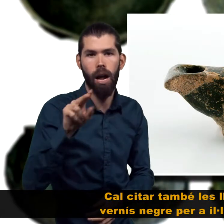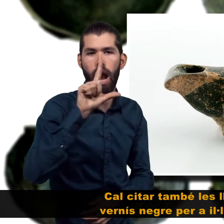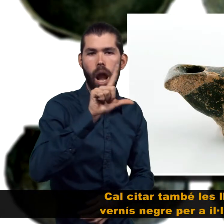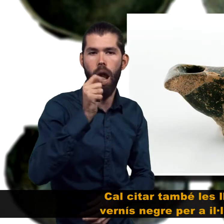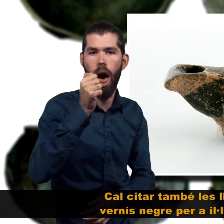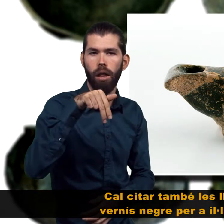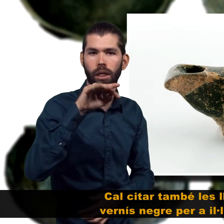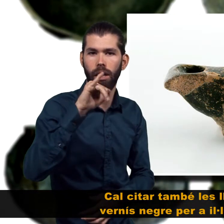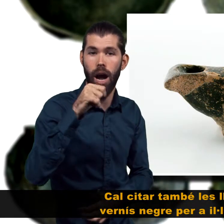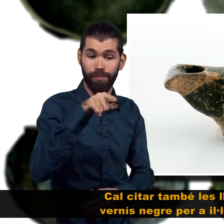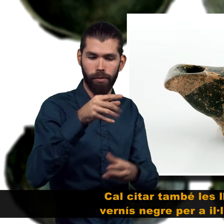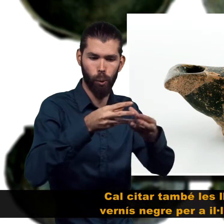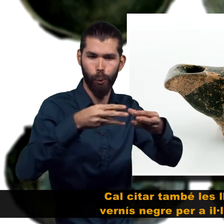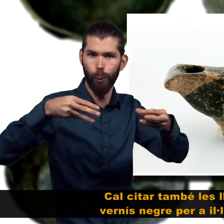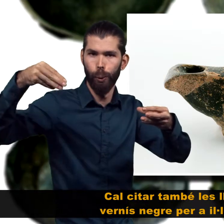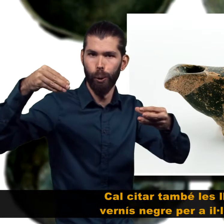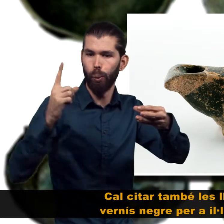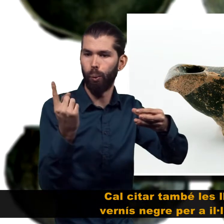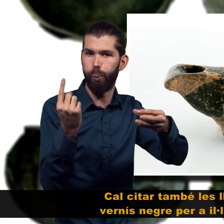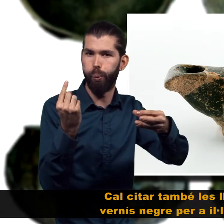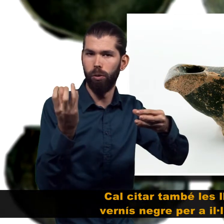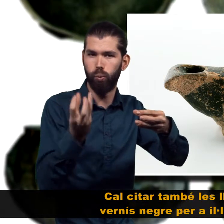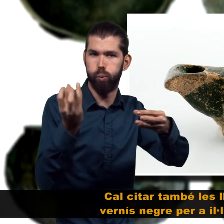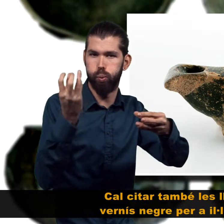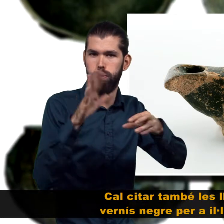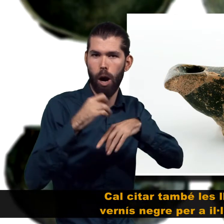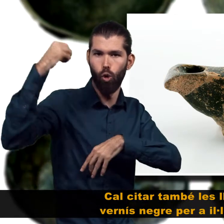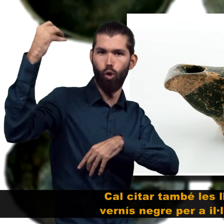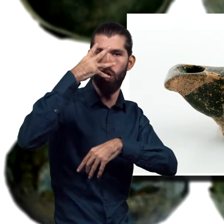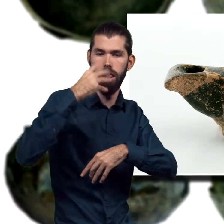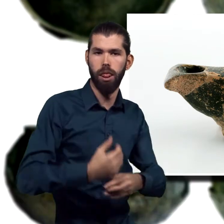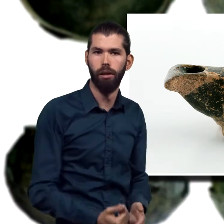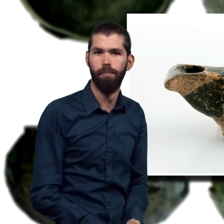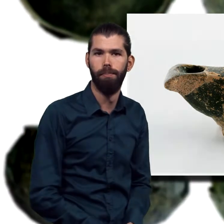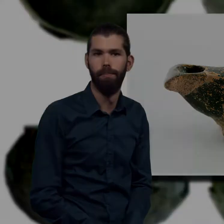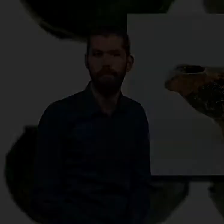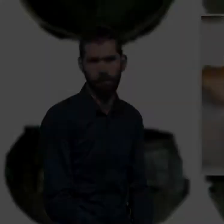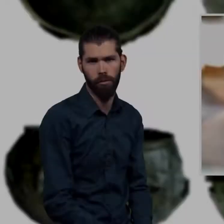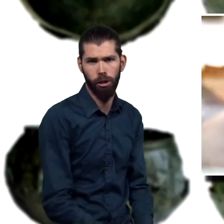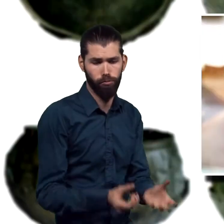Cal citar també les llànties de vernís negre per a il·luminar-se.